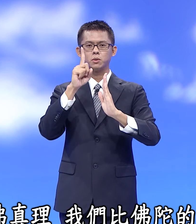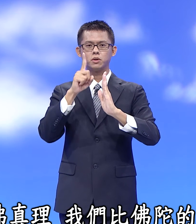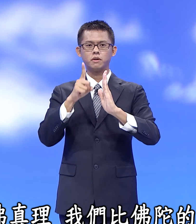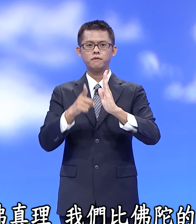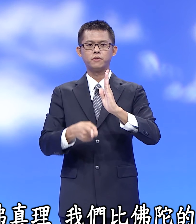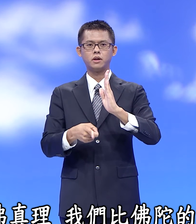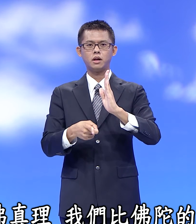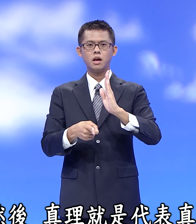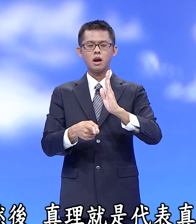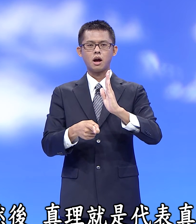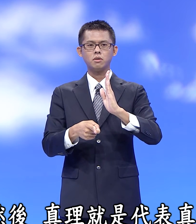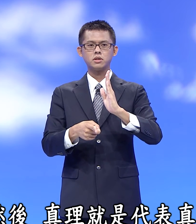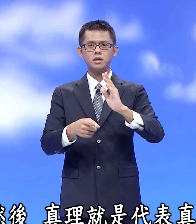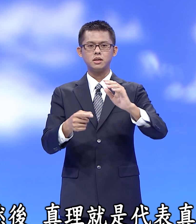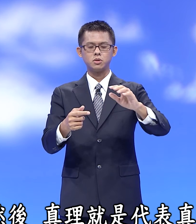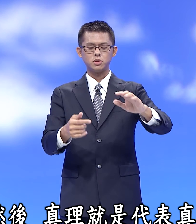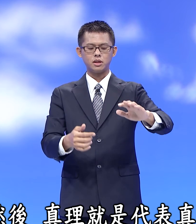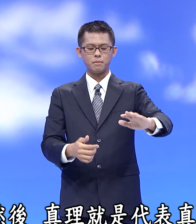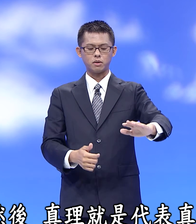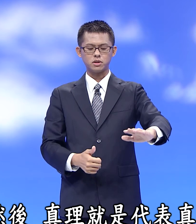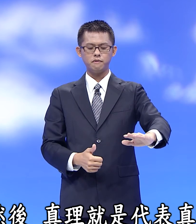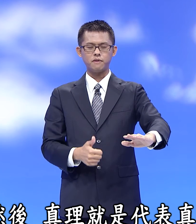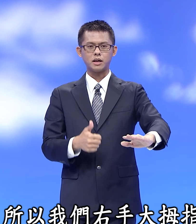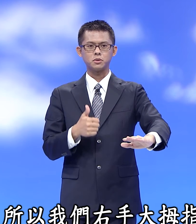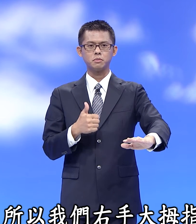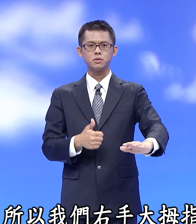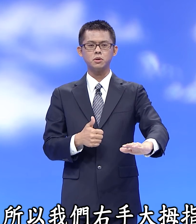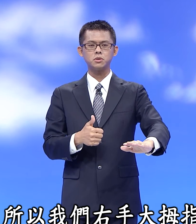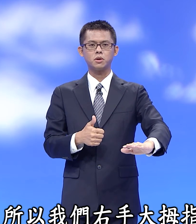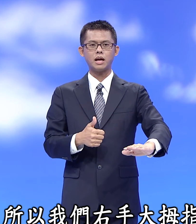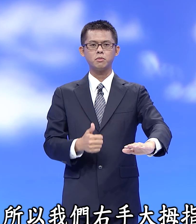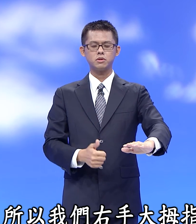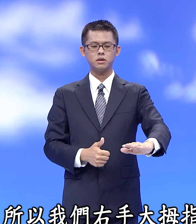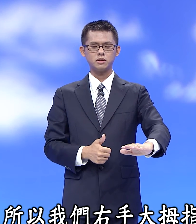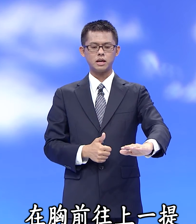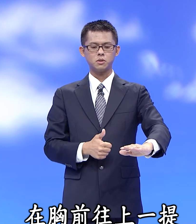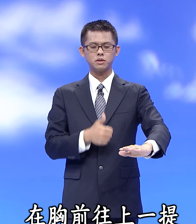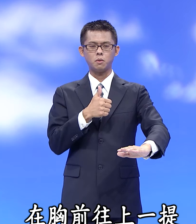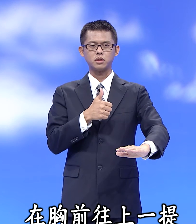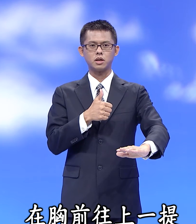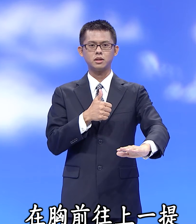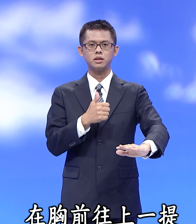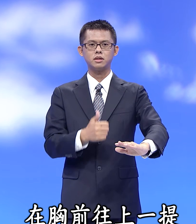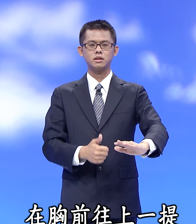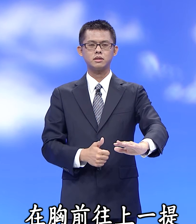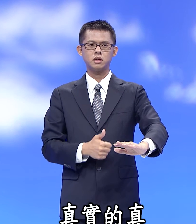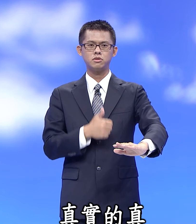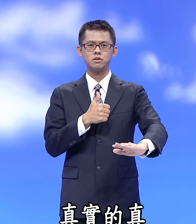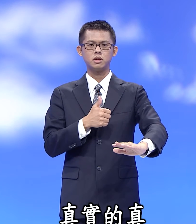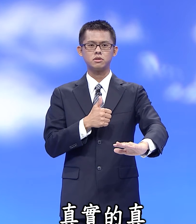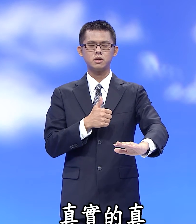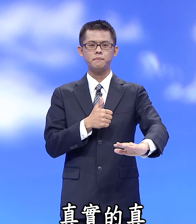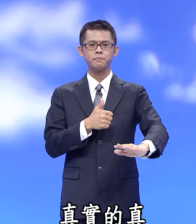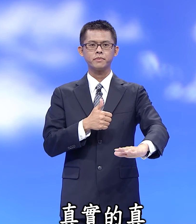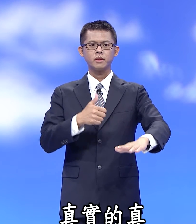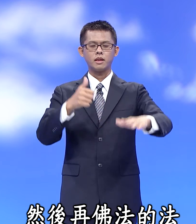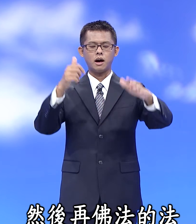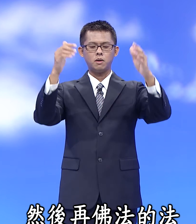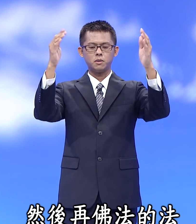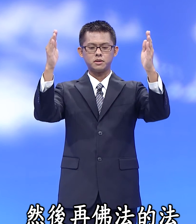的佛，然后真理就是代表真法，所以我们右手大拇指在胸前往上一提，真实的真，然后在